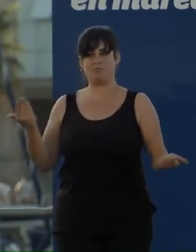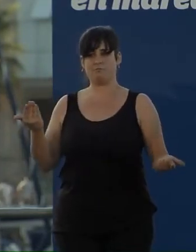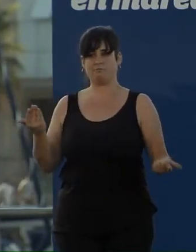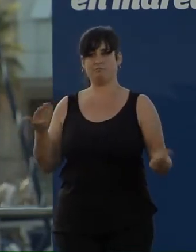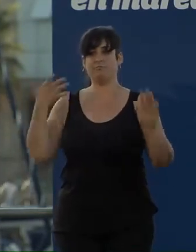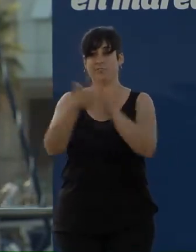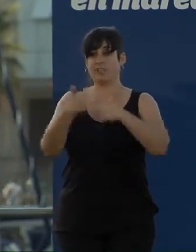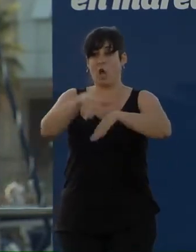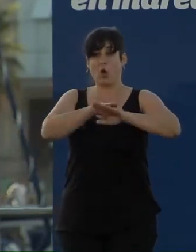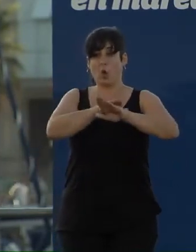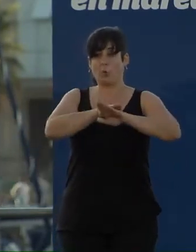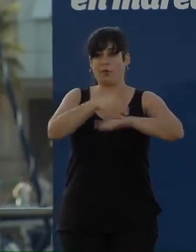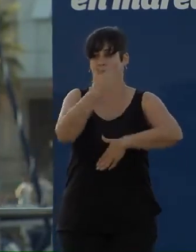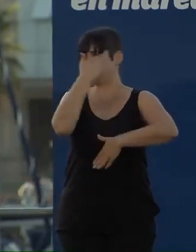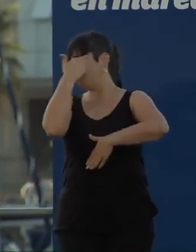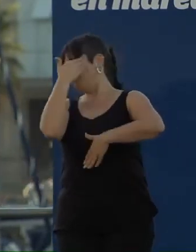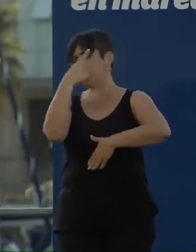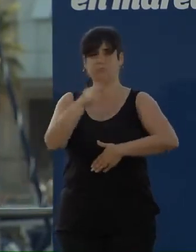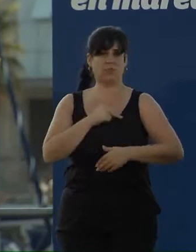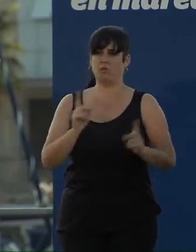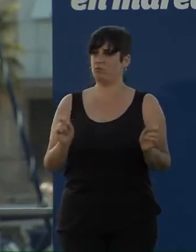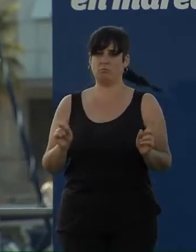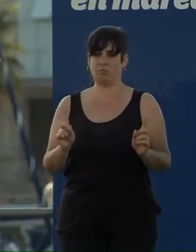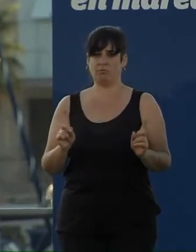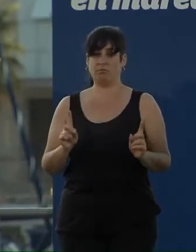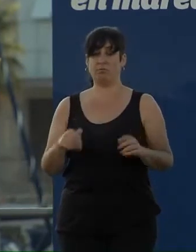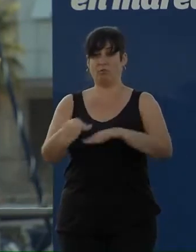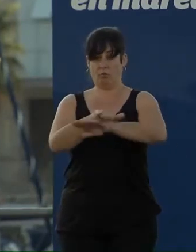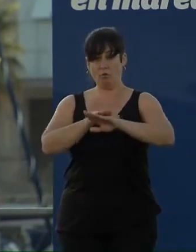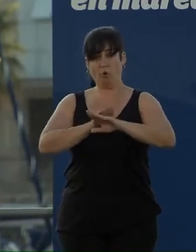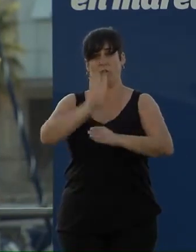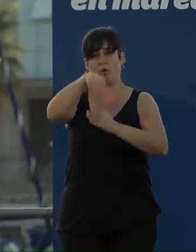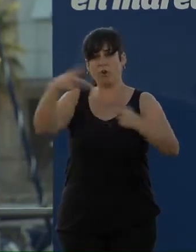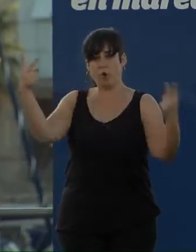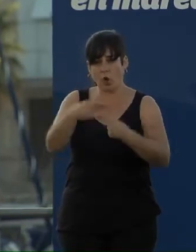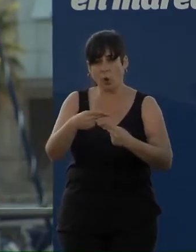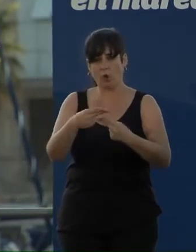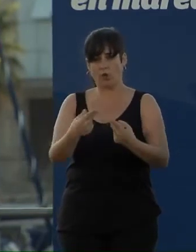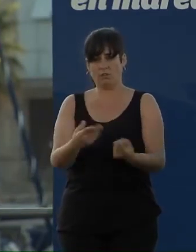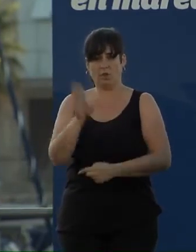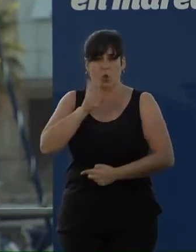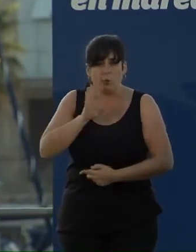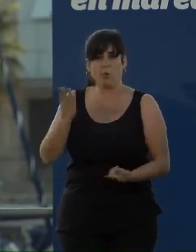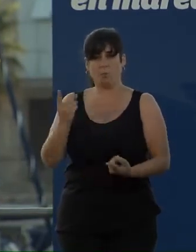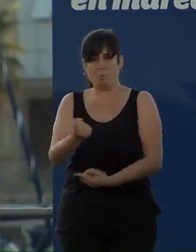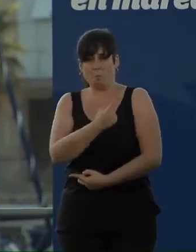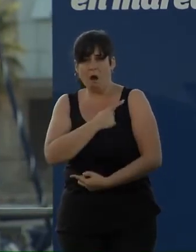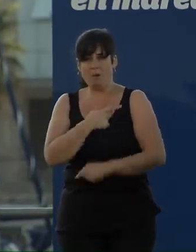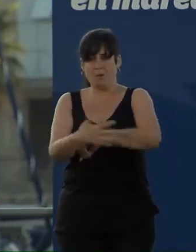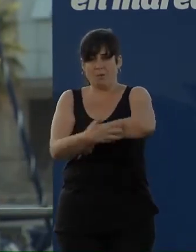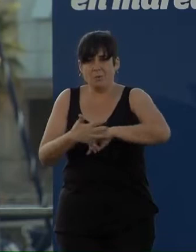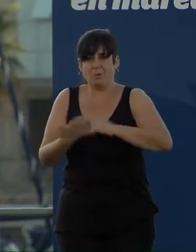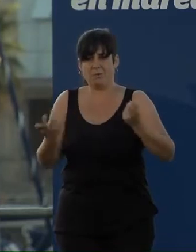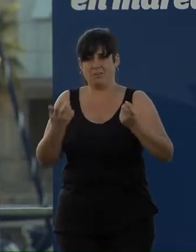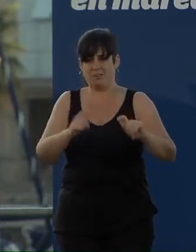merece un goberno que no mire po la suente un goberno que solamente nos TR recortes corrupción paro miseria